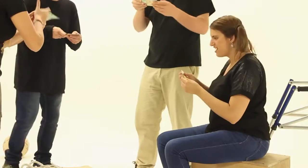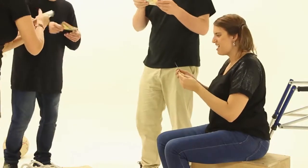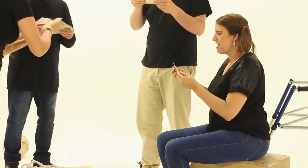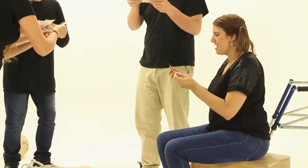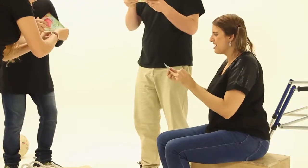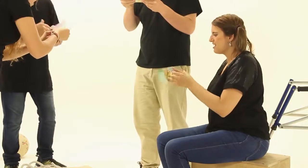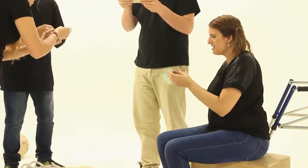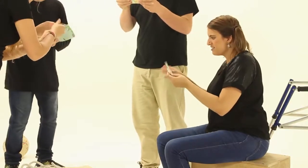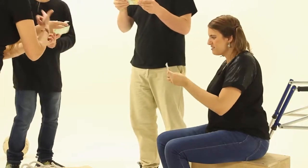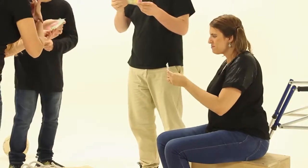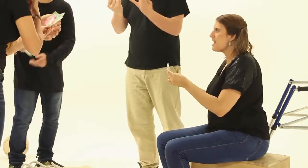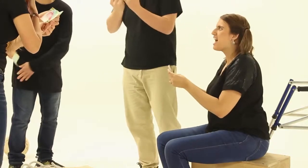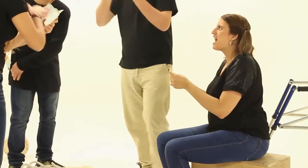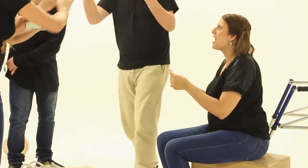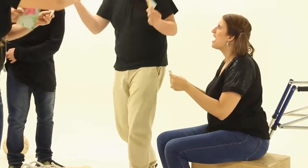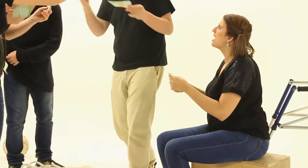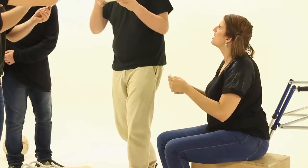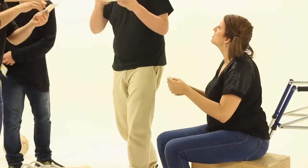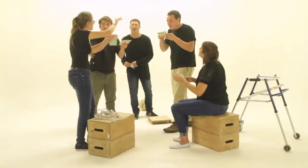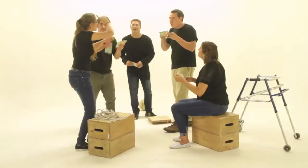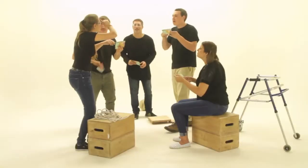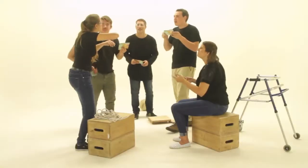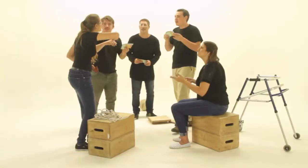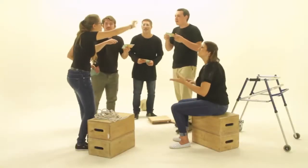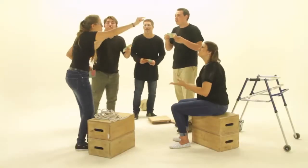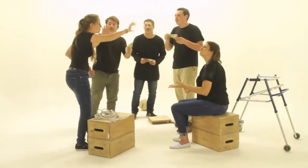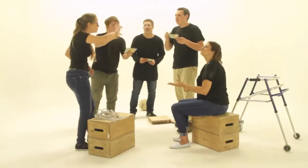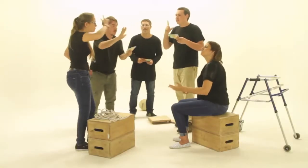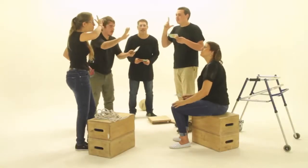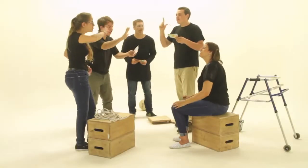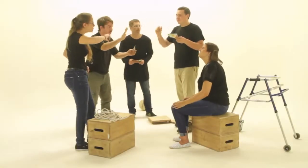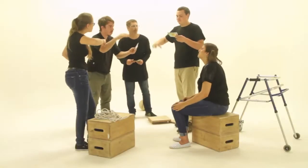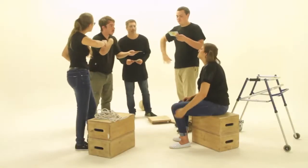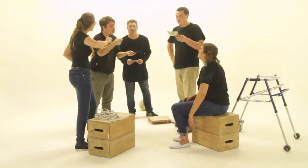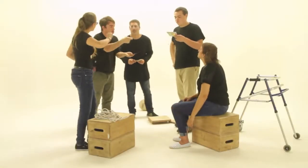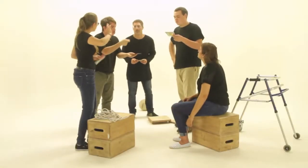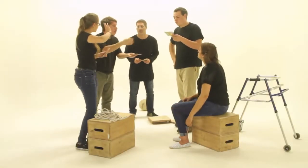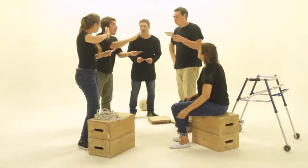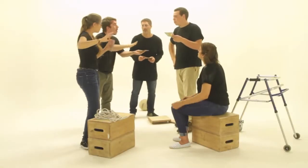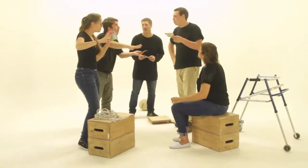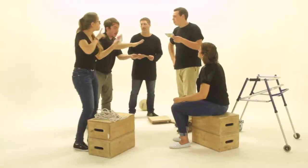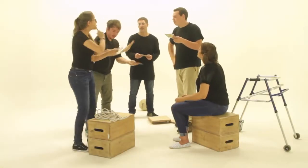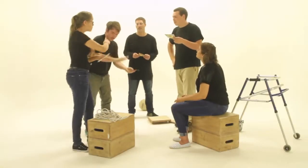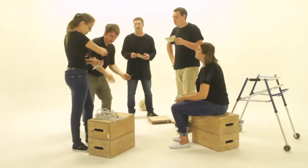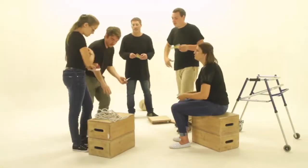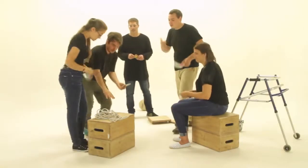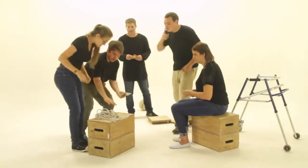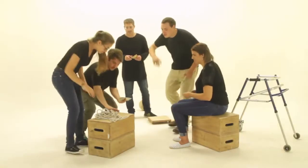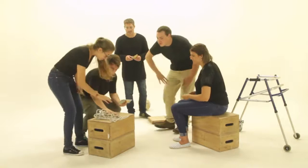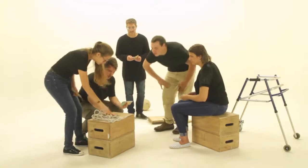Mirá qué divina la invitación. Sí, tenemos un cumpleaños. ¡Qué divino! ¡Buenísimo! Está, pero, paren, paren, paren. Es re lejos, miren, les voy a mostrar dónde queda,